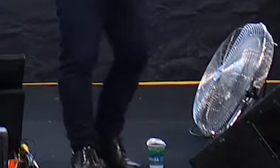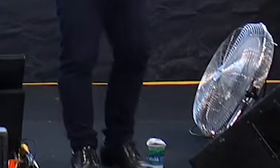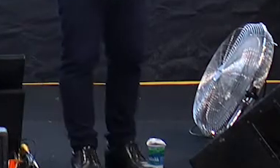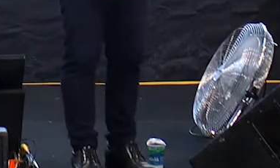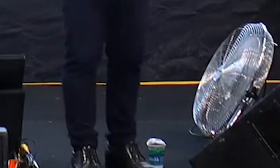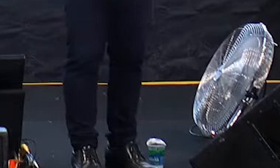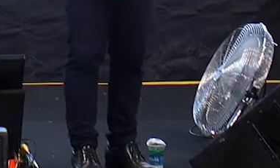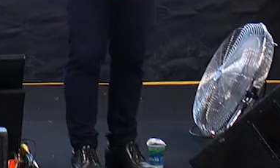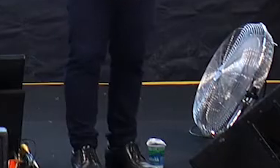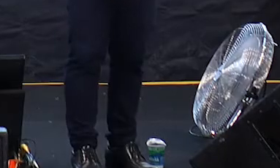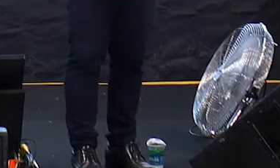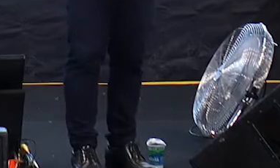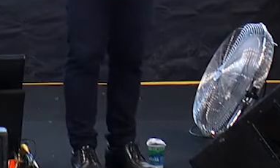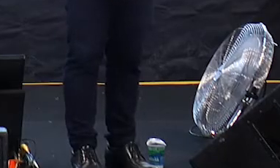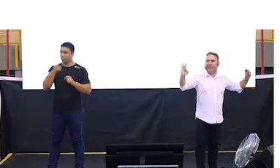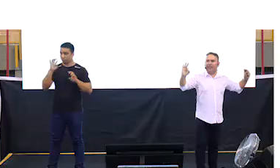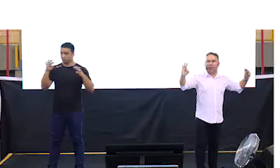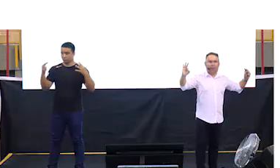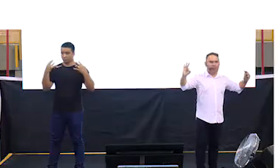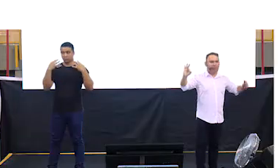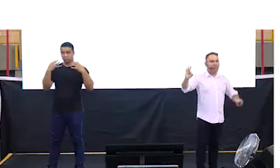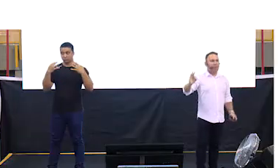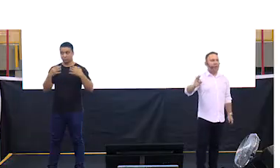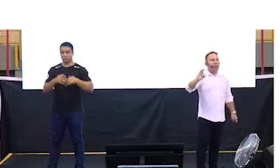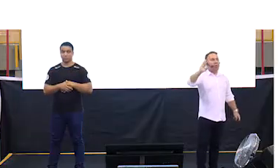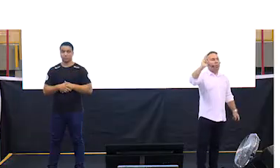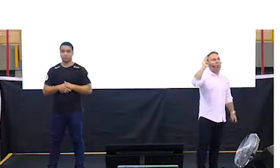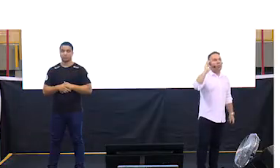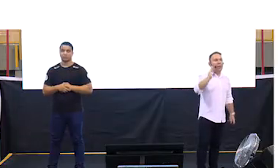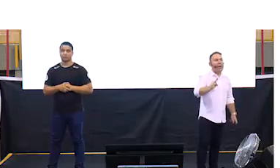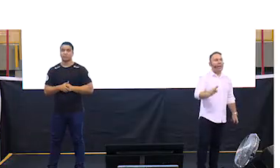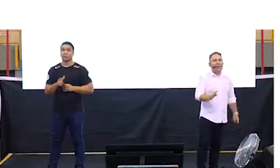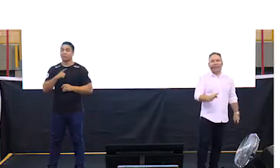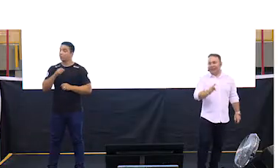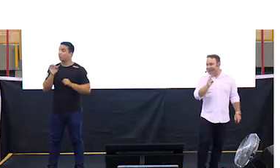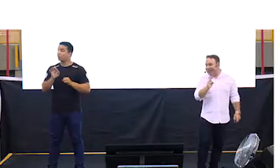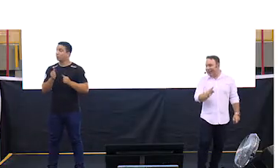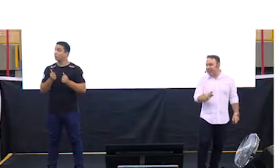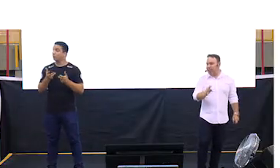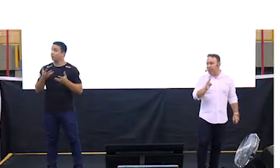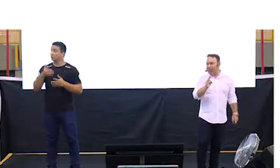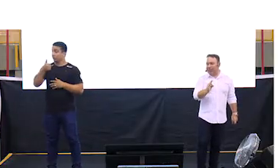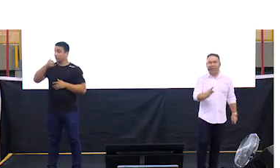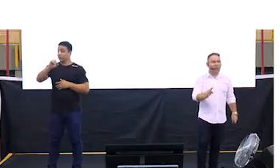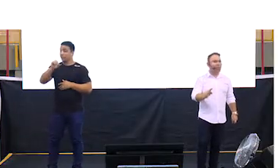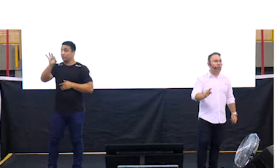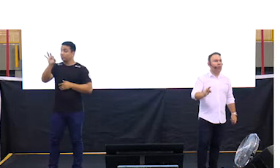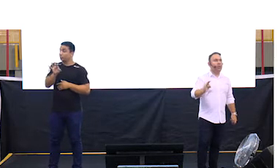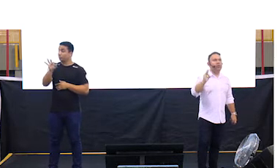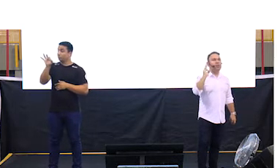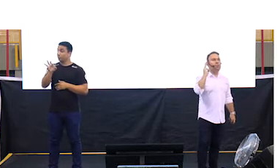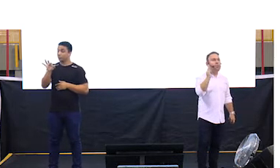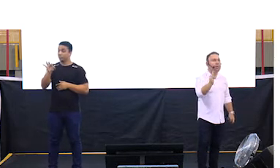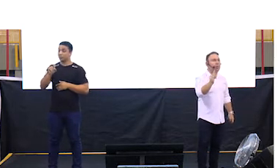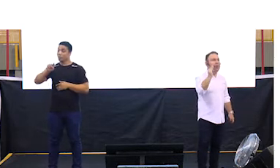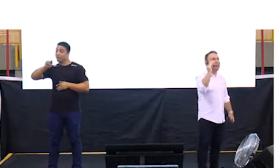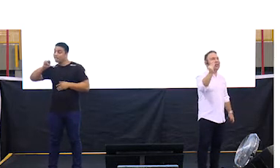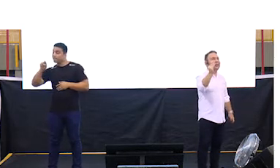todo mundo comigo. Eu quero ver quem é que está prestando atenção. Quanto é 10%